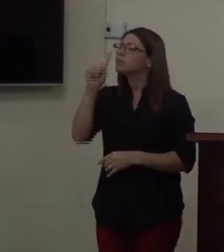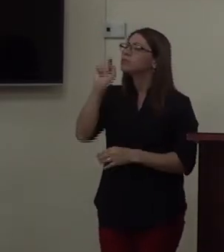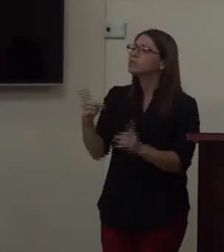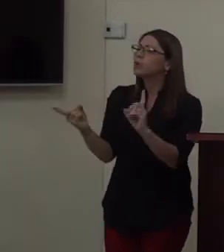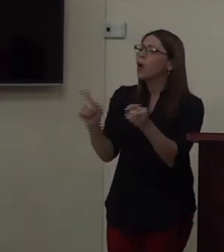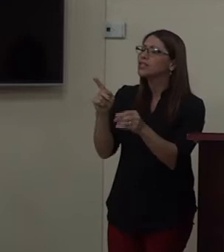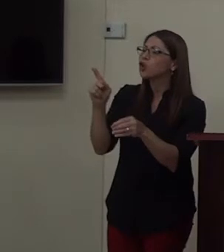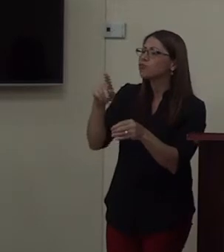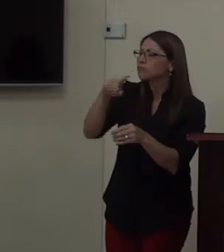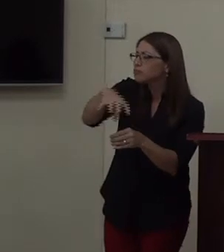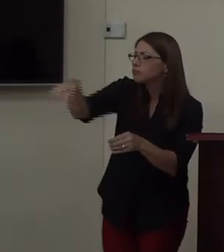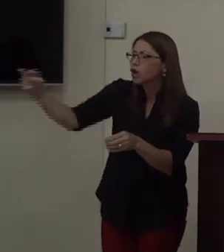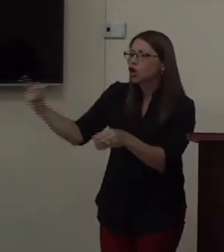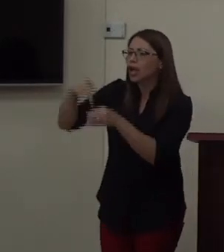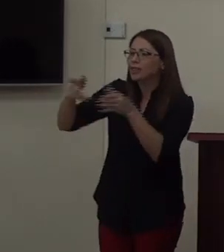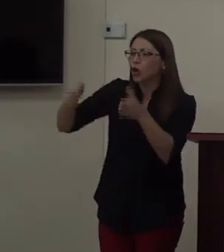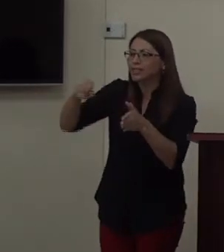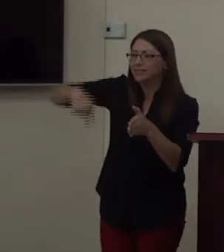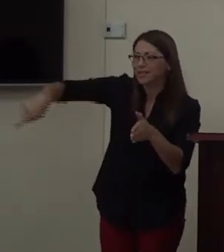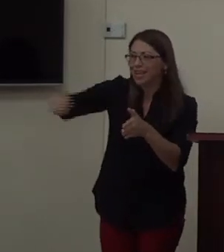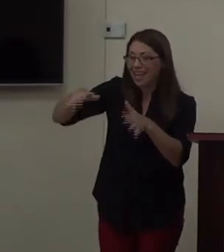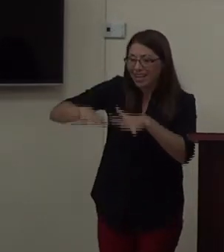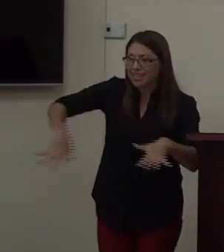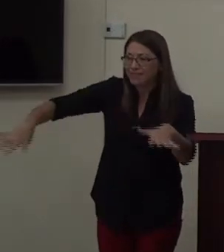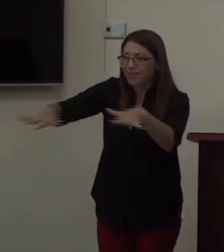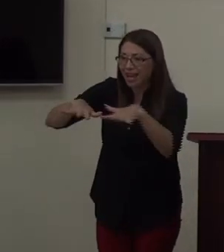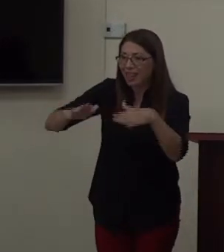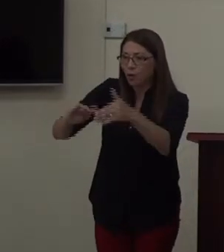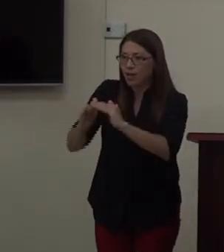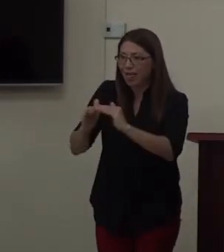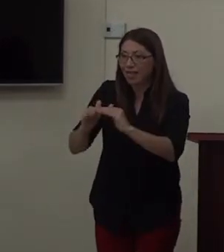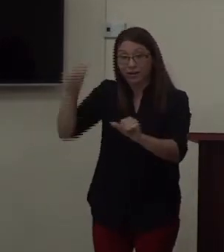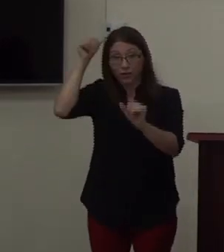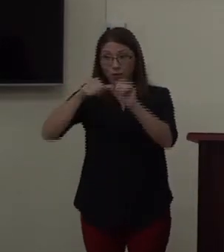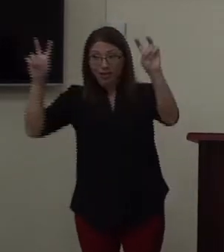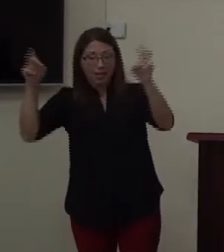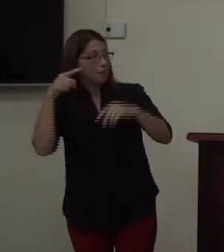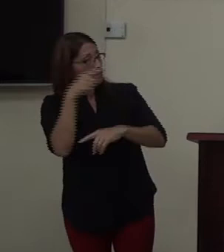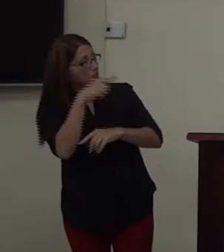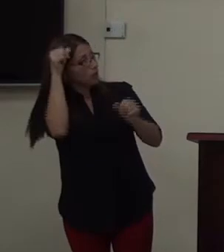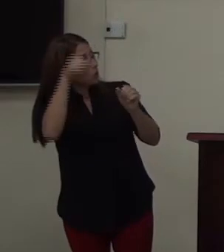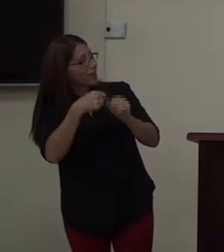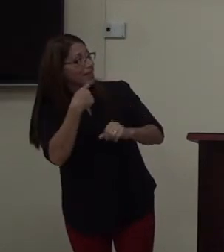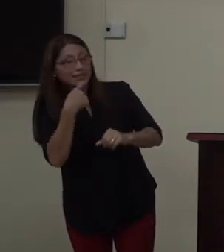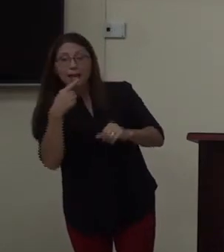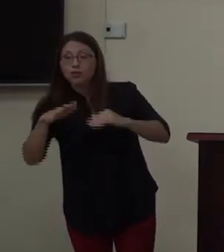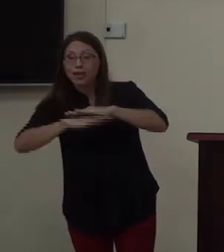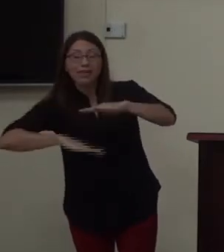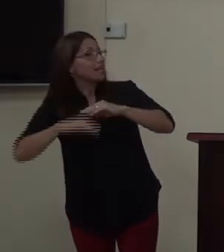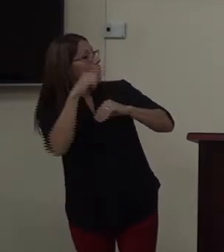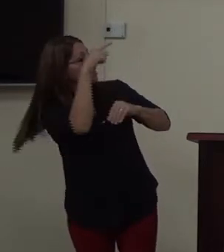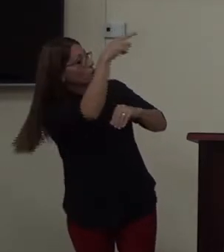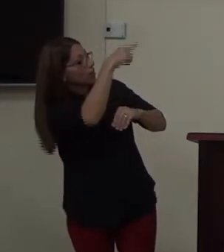actores en, este, en esta esfera de la comunidad? Recuerdo el esquema, porque recuerden que decíamos que básicamente son estos actores